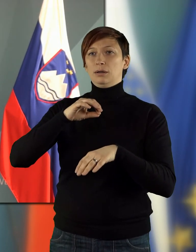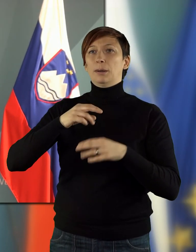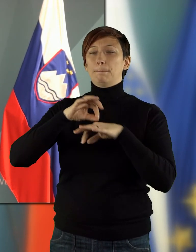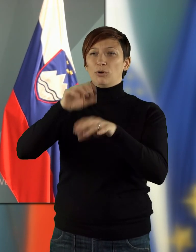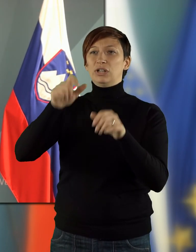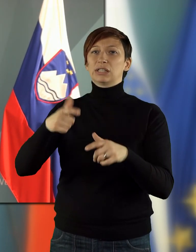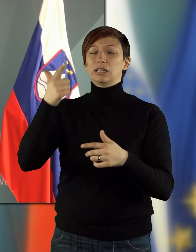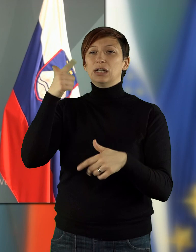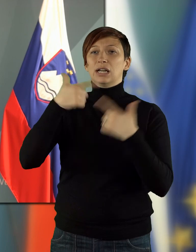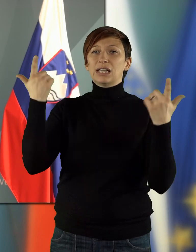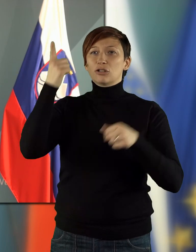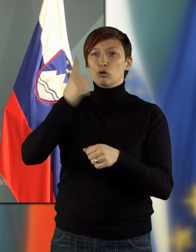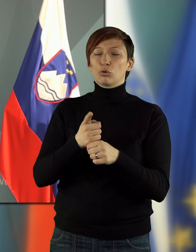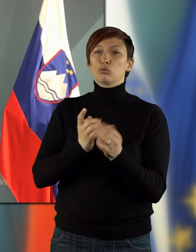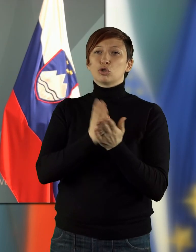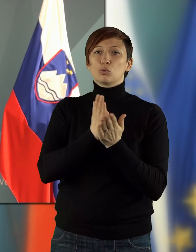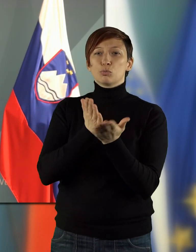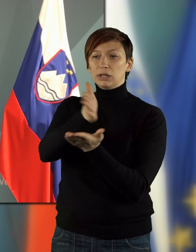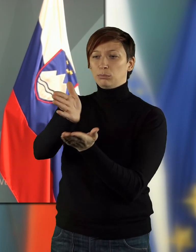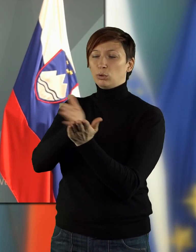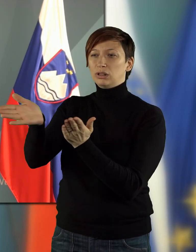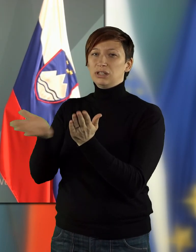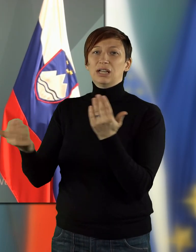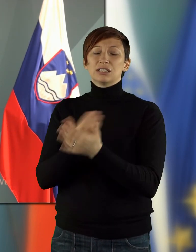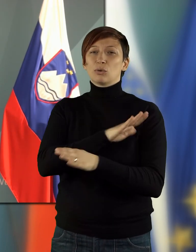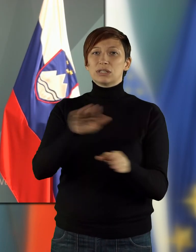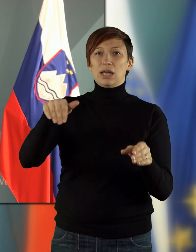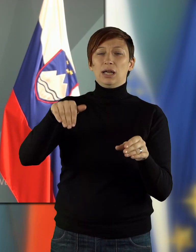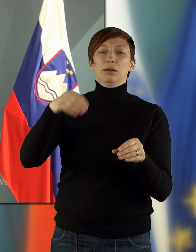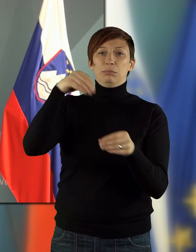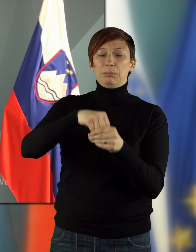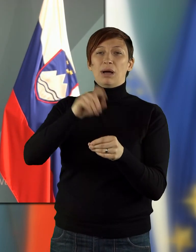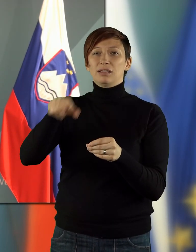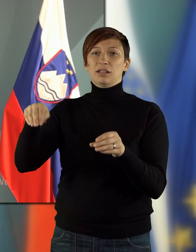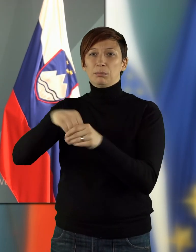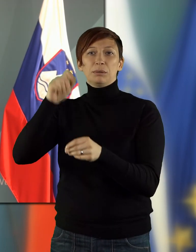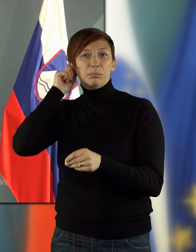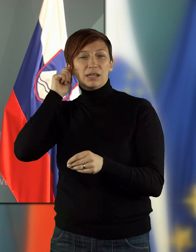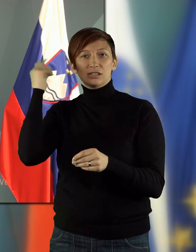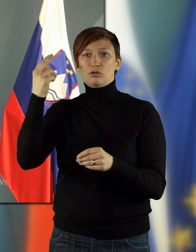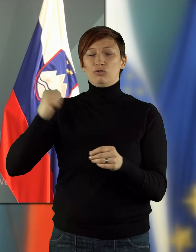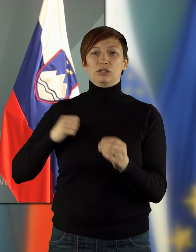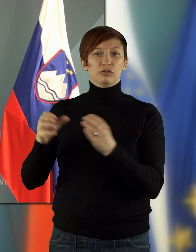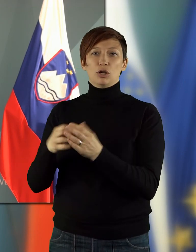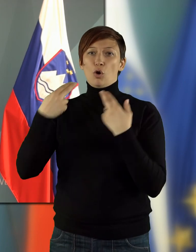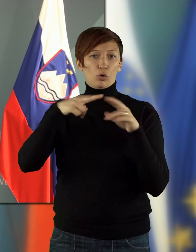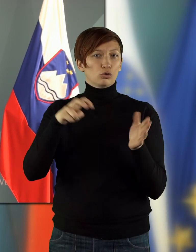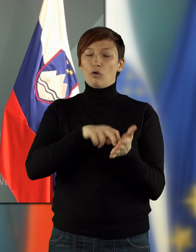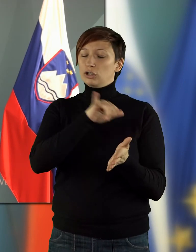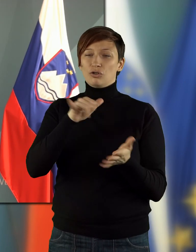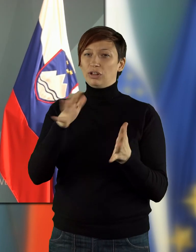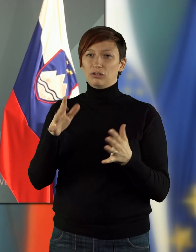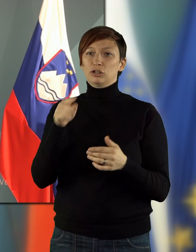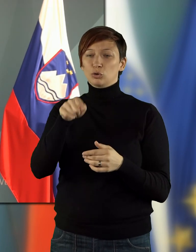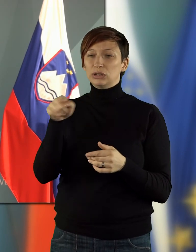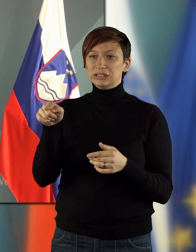bila jasna določitev kariernih poti za vse pripadnike in pripadnice slovenske vojske. Vendar odgovora glede tega še